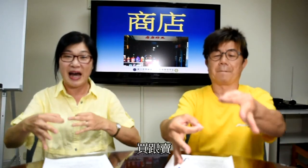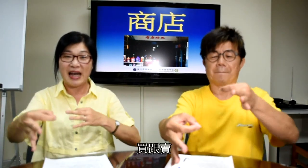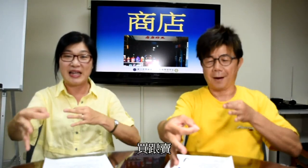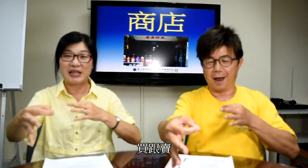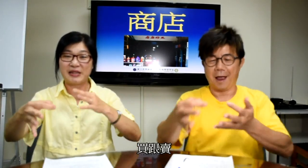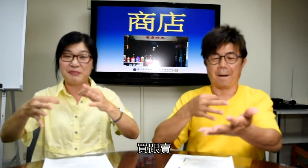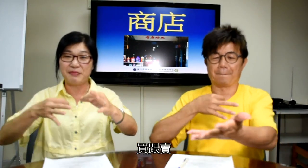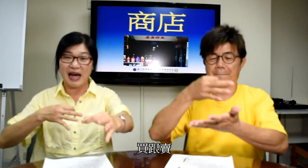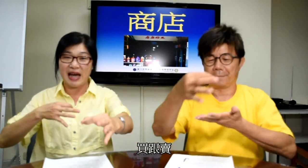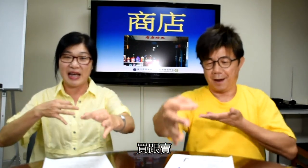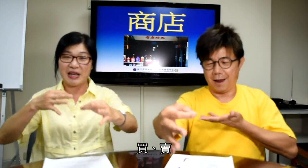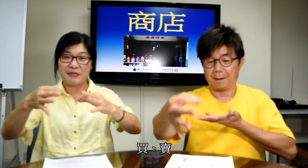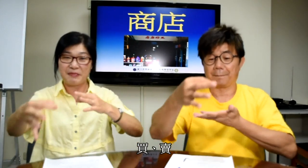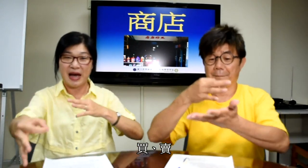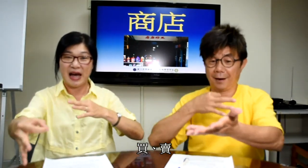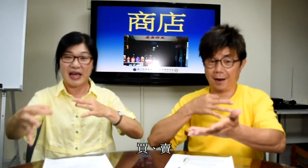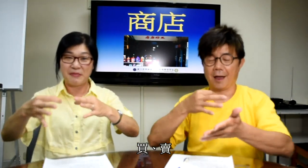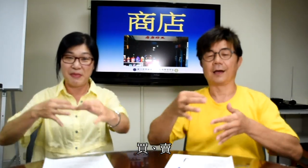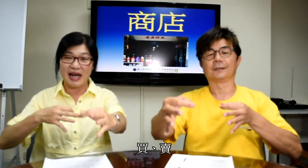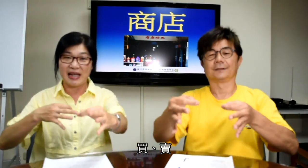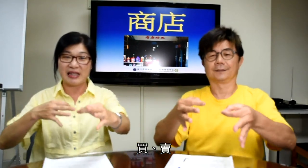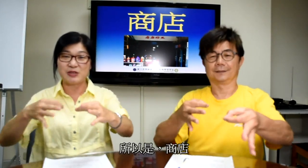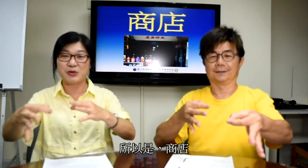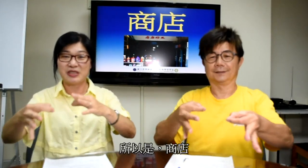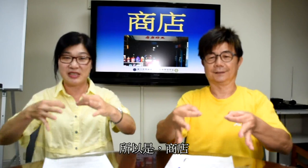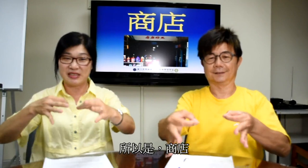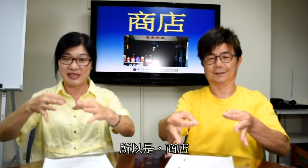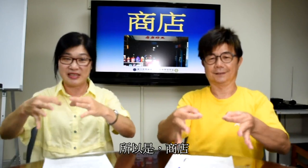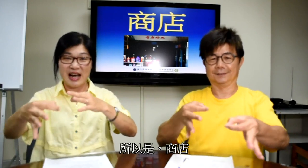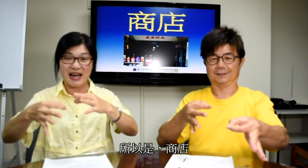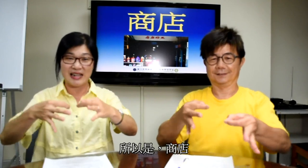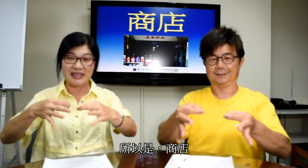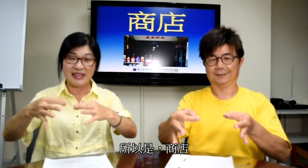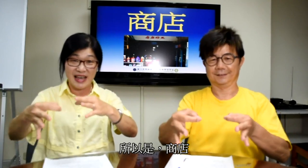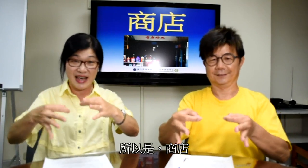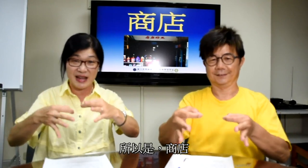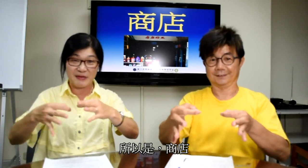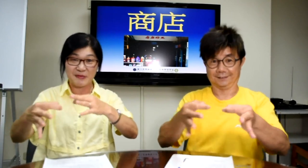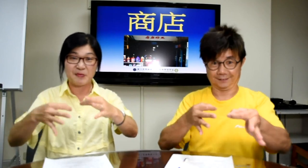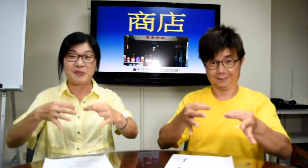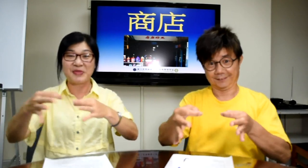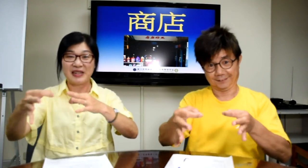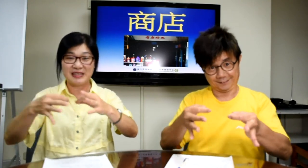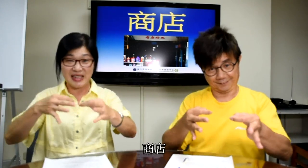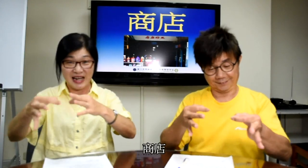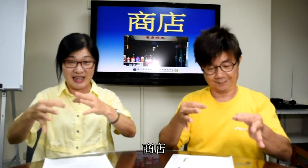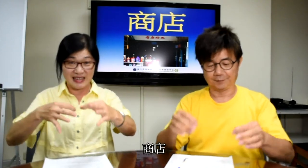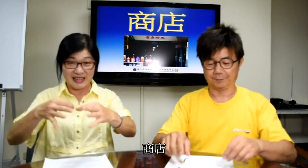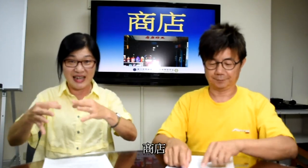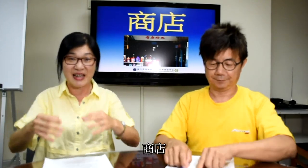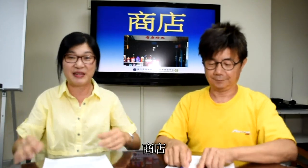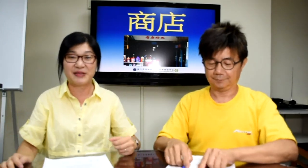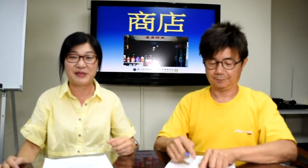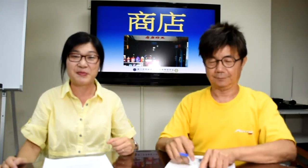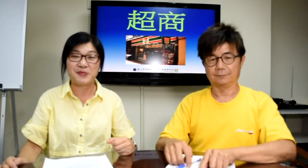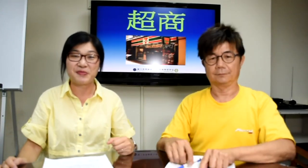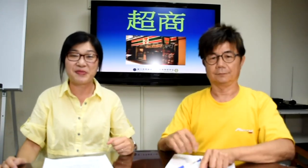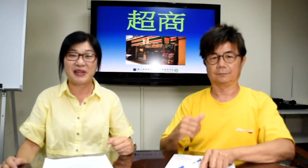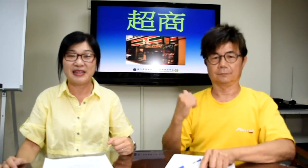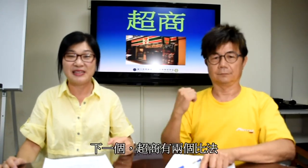买跟卖，买卖，所以是商店，商店。下